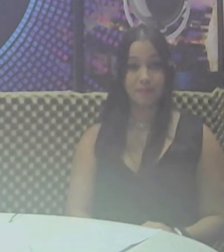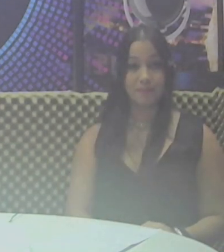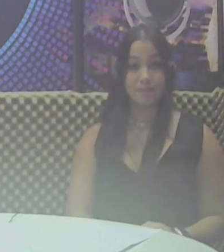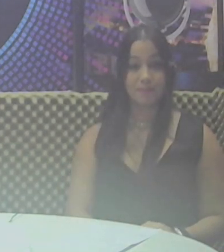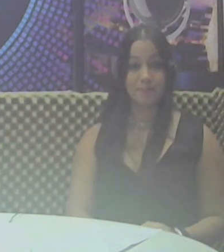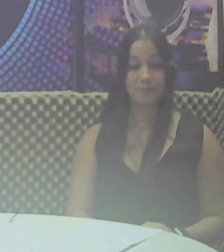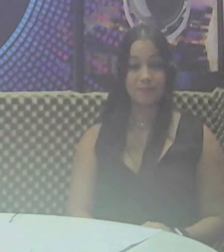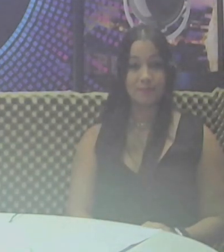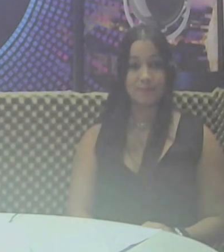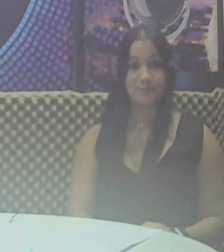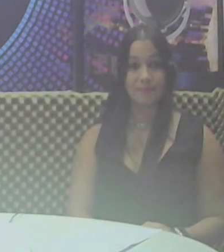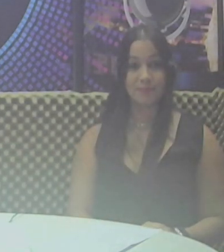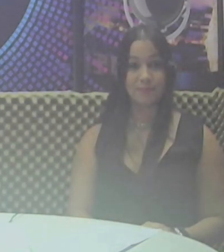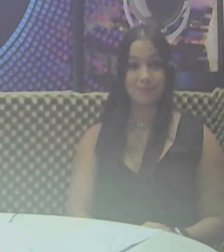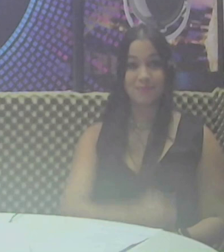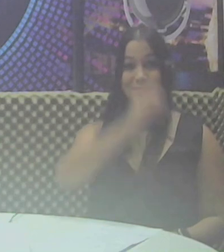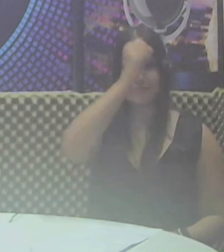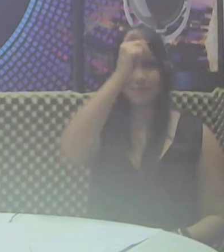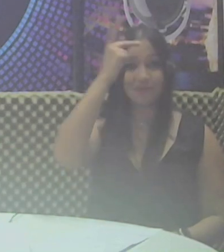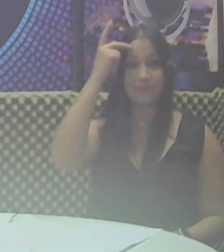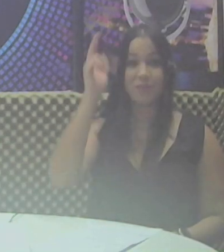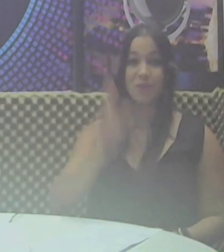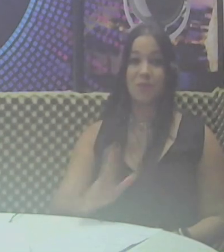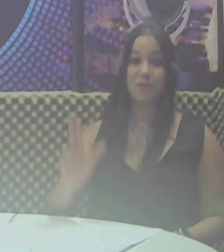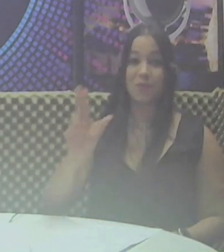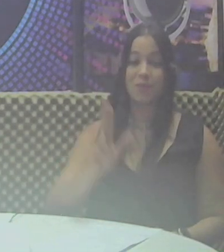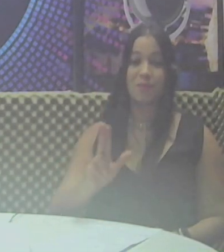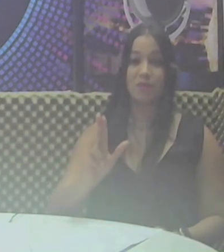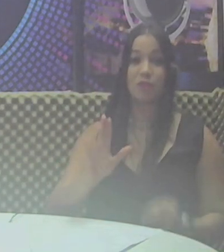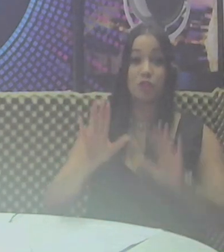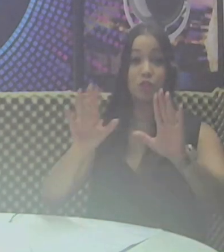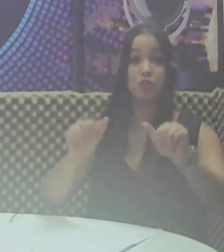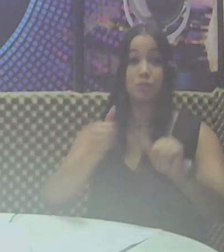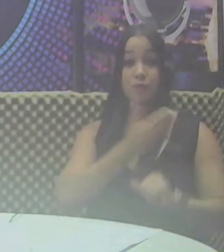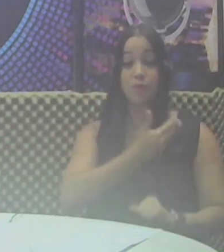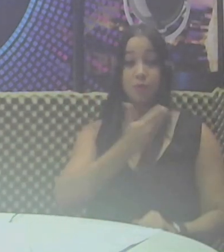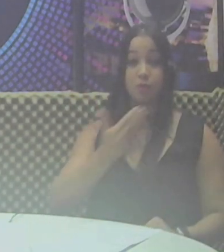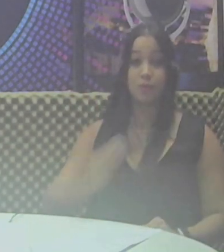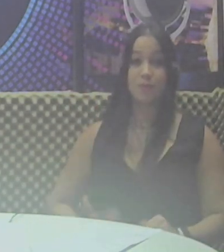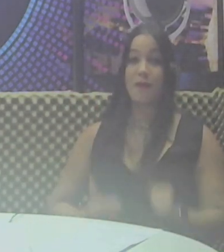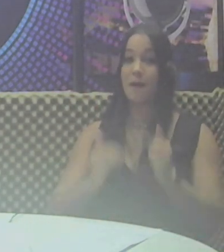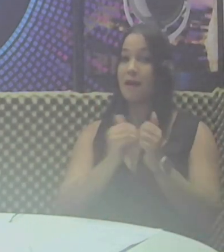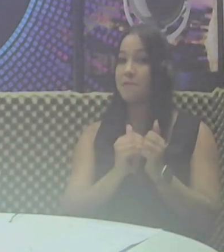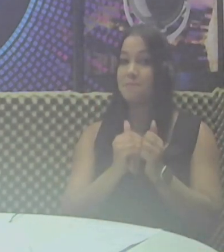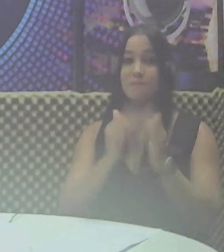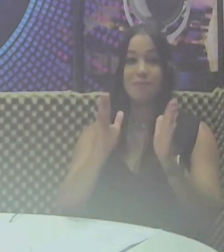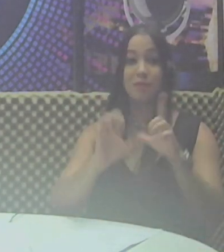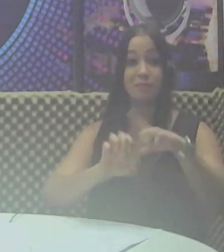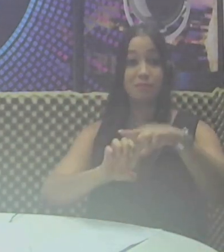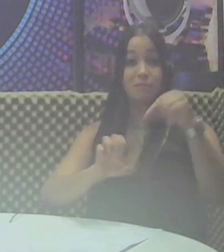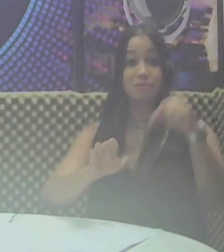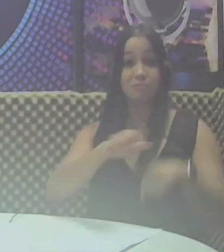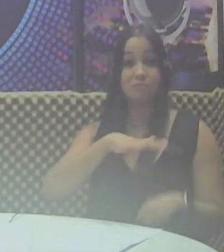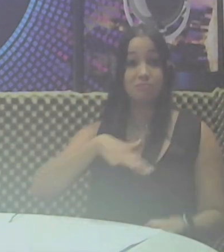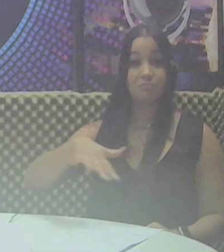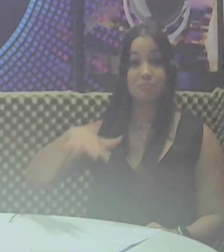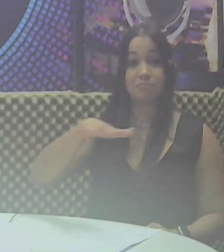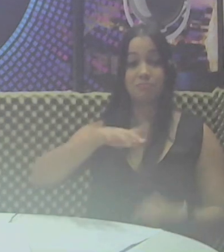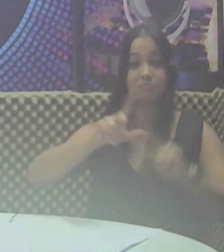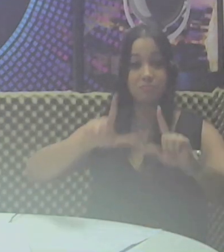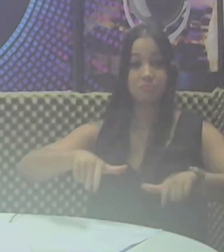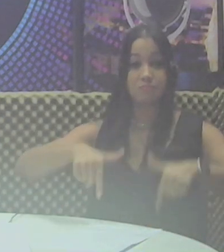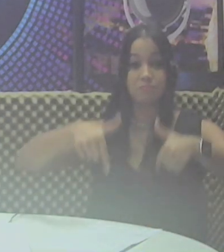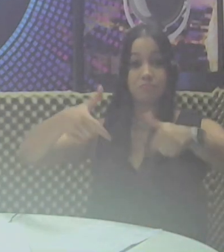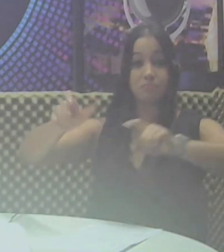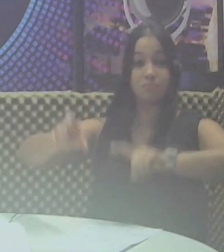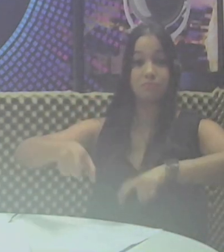A Prefeitura de Uberlândia está com um chamamento público aberto para que empreendedores locais atuantes na agroindústria de pequeno